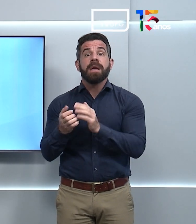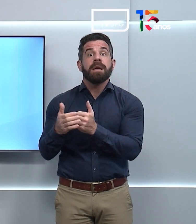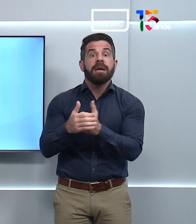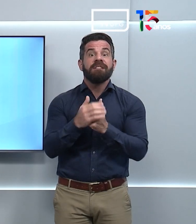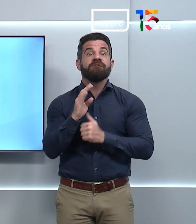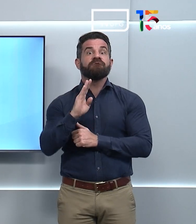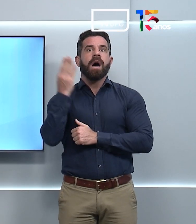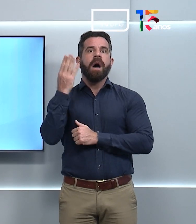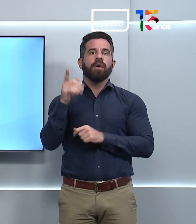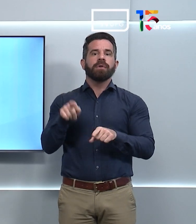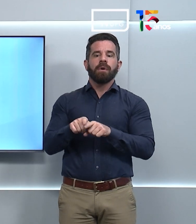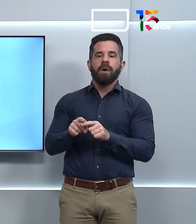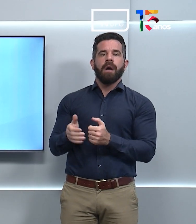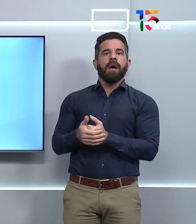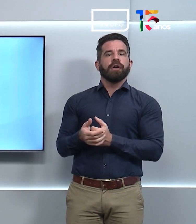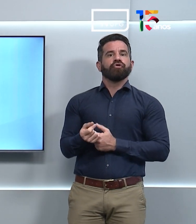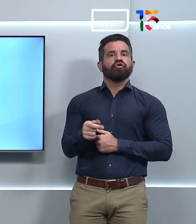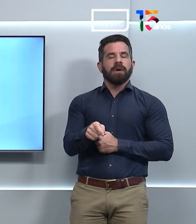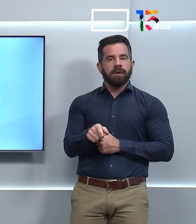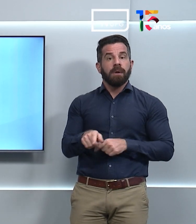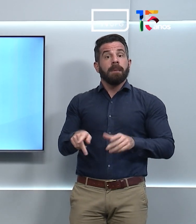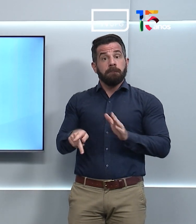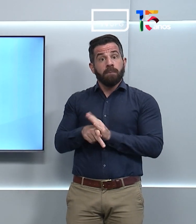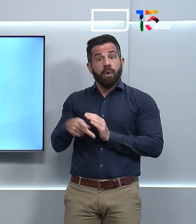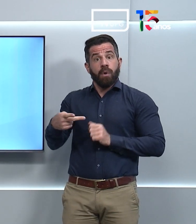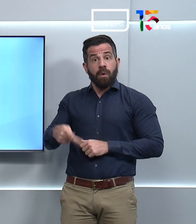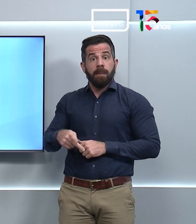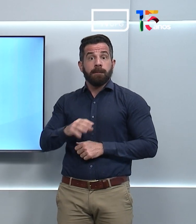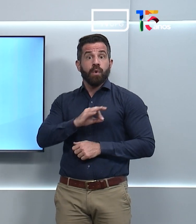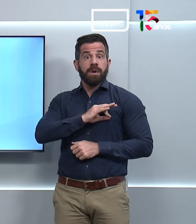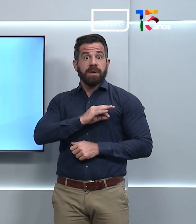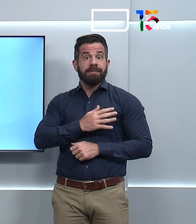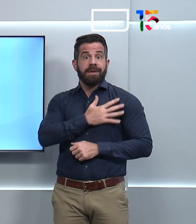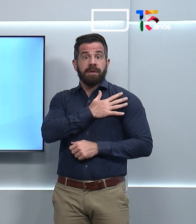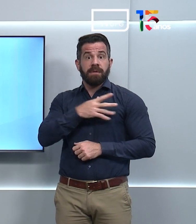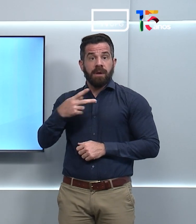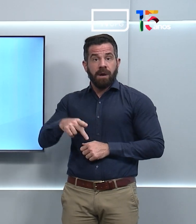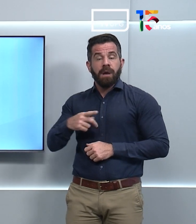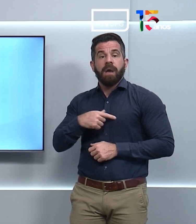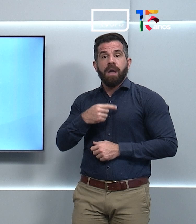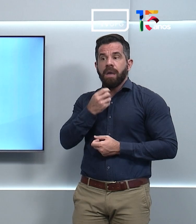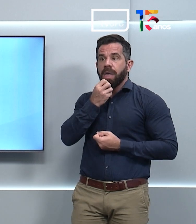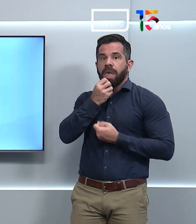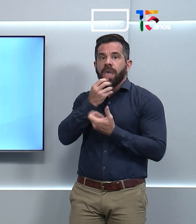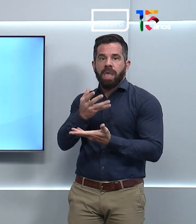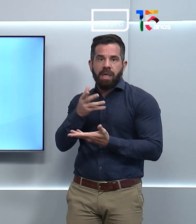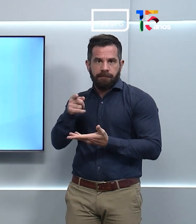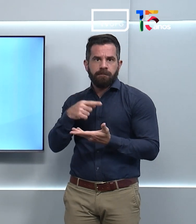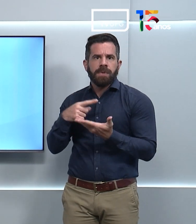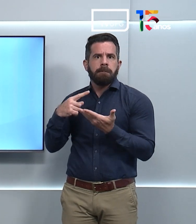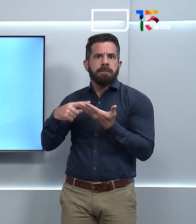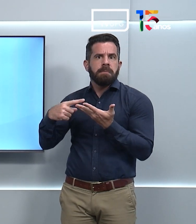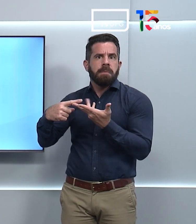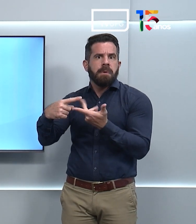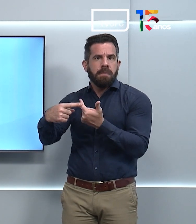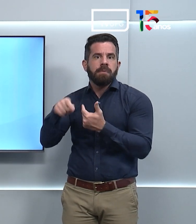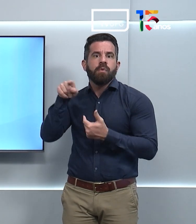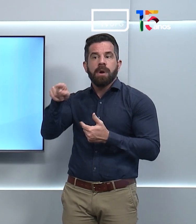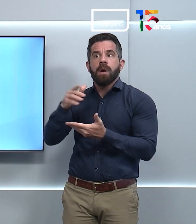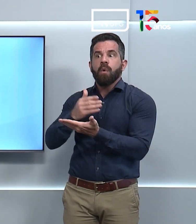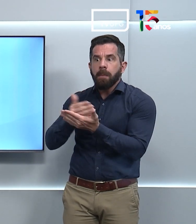dinheiro. E a própria Polícia Militar de Goiás foi quem repassou as primeiras informações que deram início